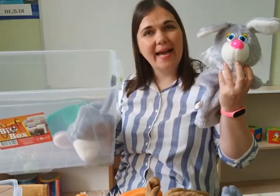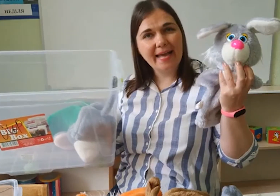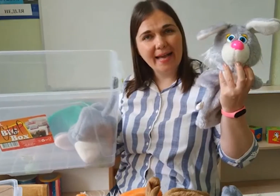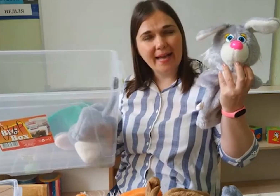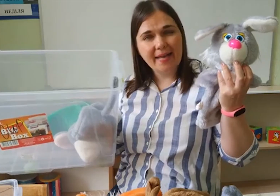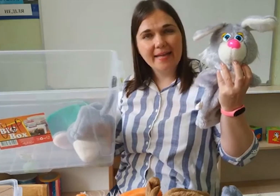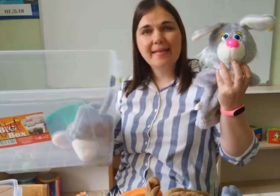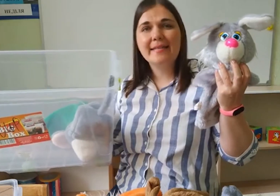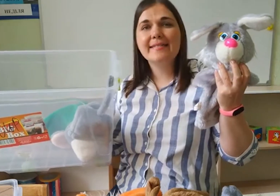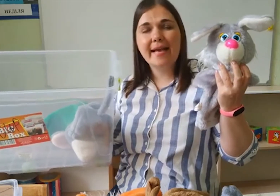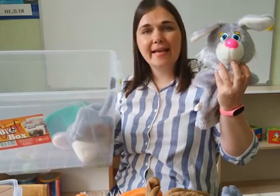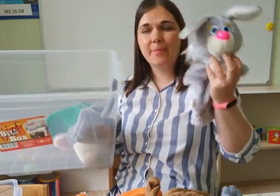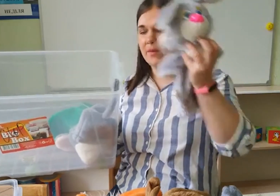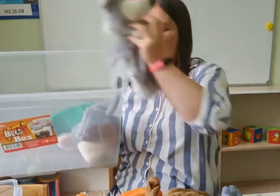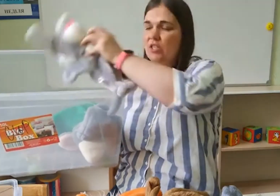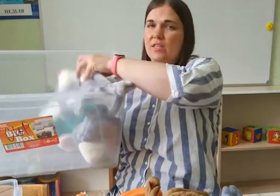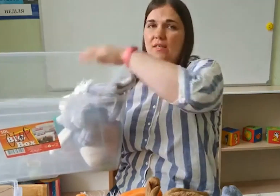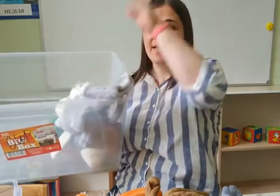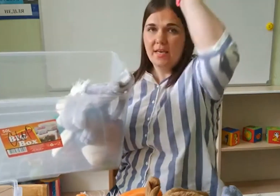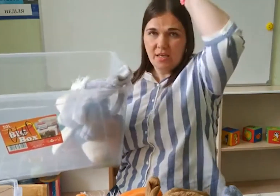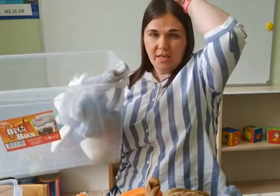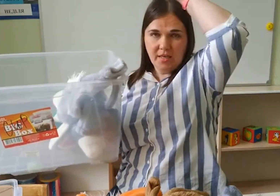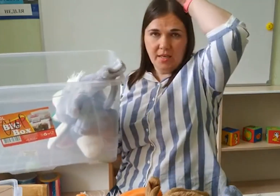Зайка, зайка пищить.